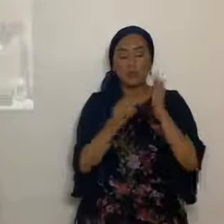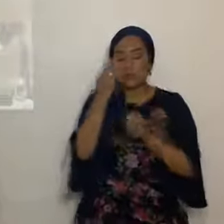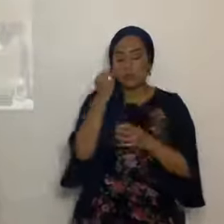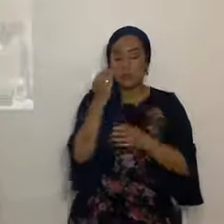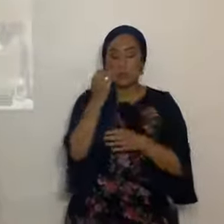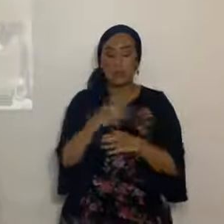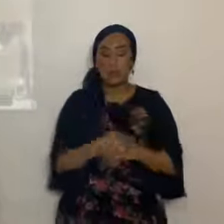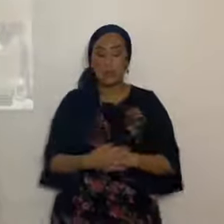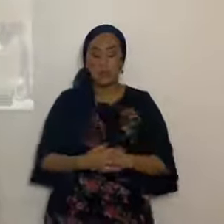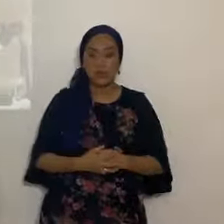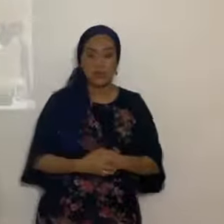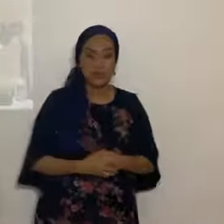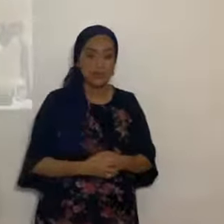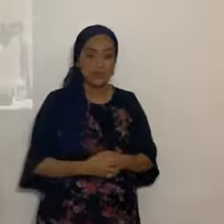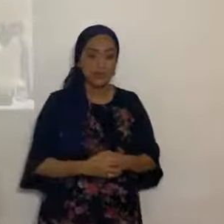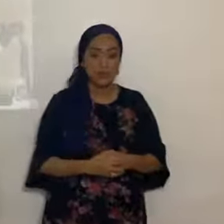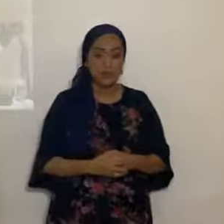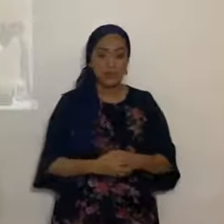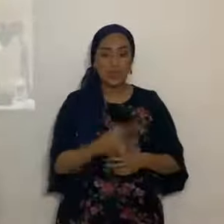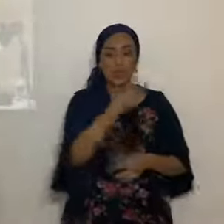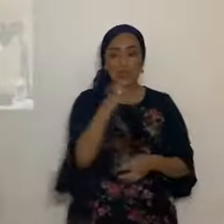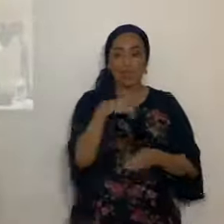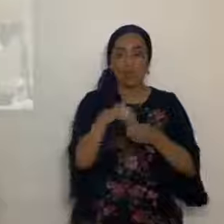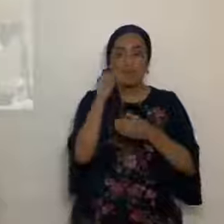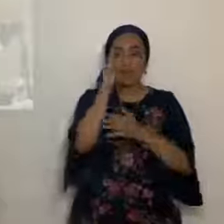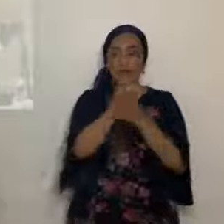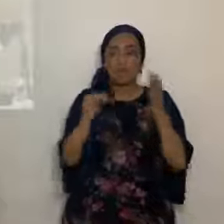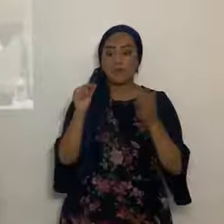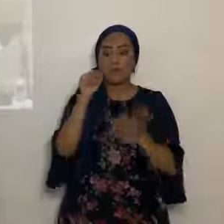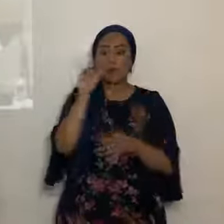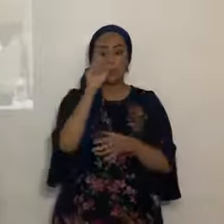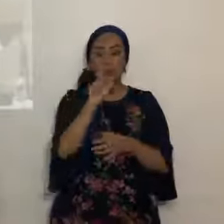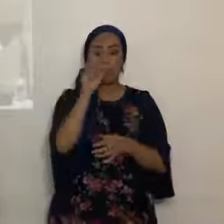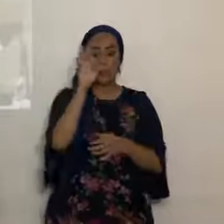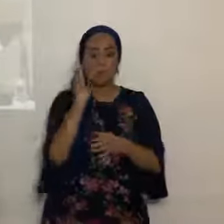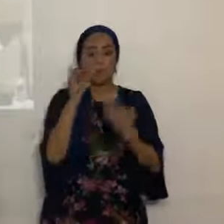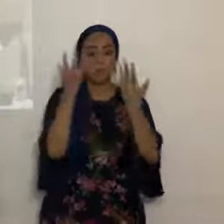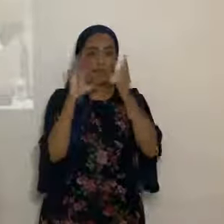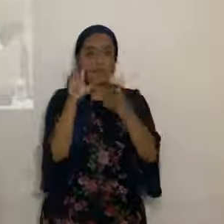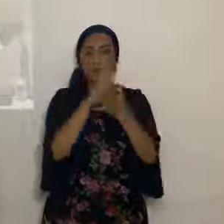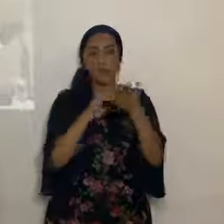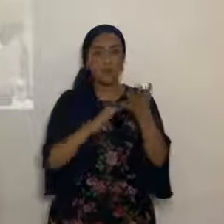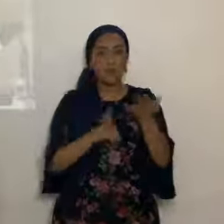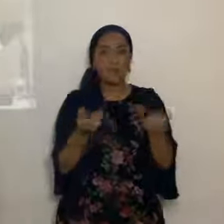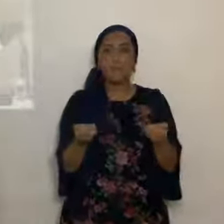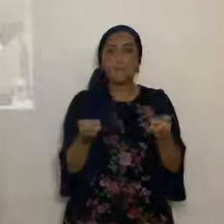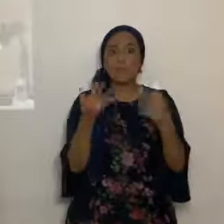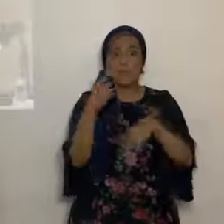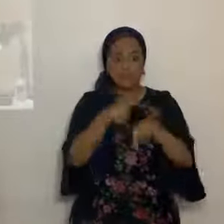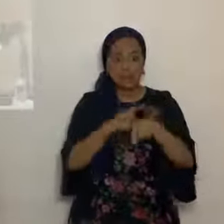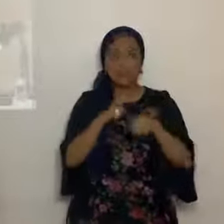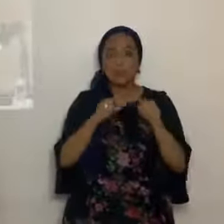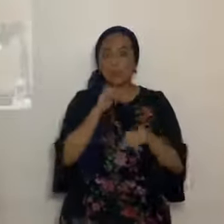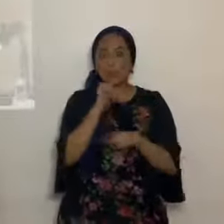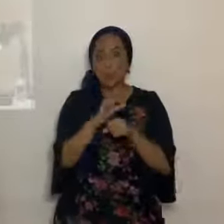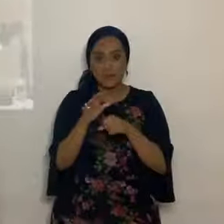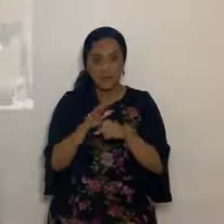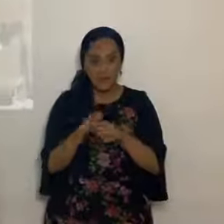vamos a Juan capítulo 14 y en el verso 27. Esto ya lo hemos leído muchas veces, pero no